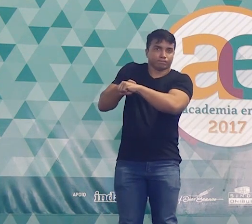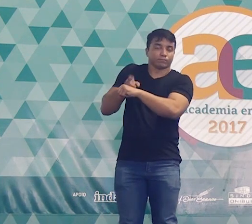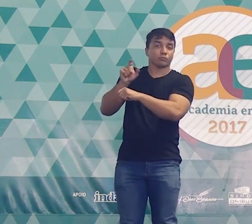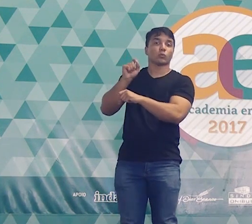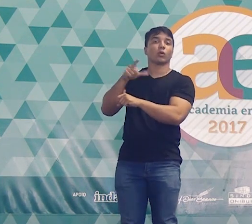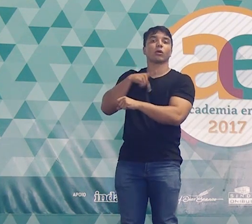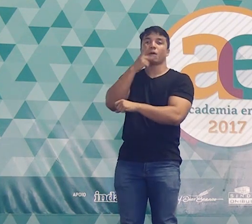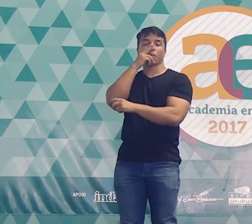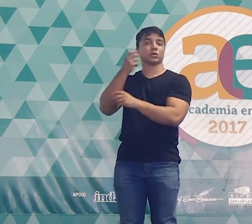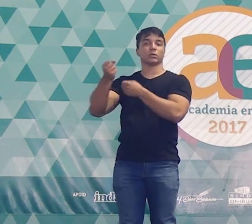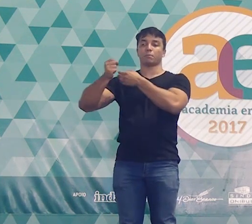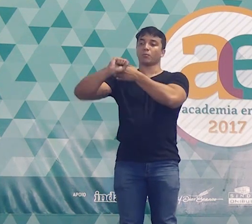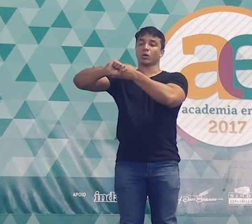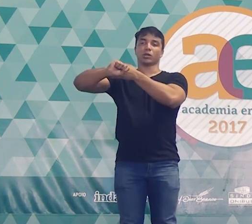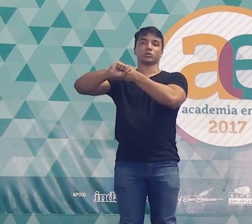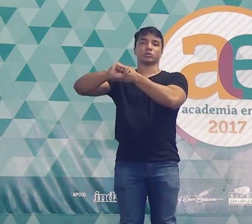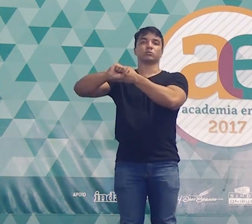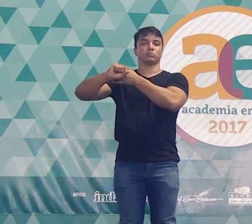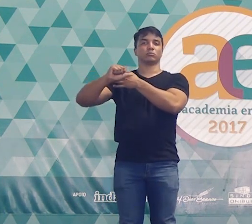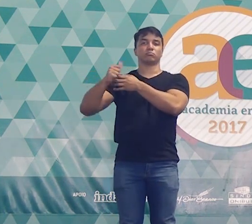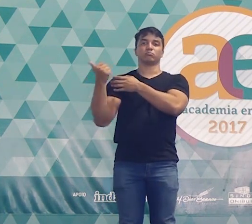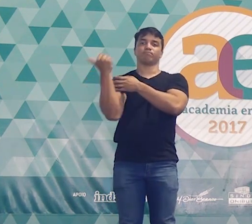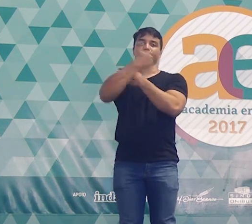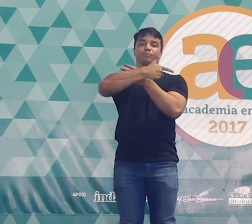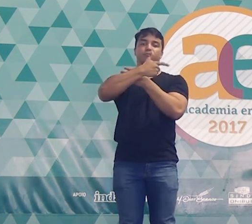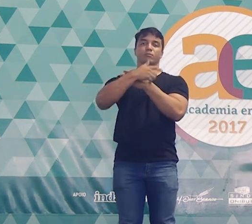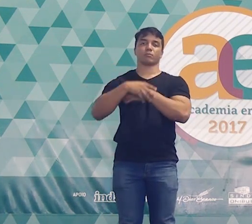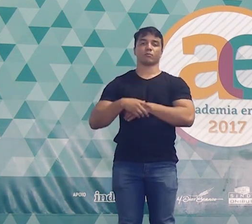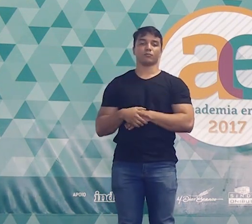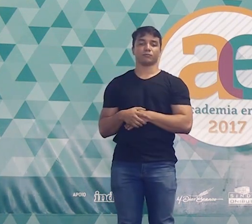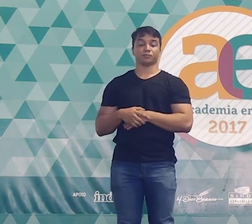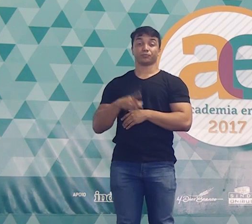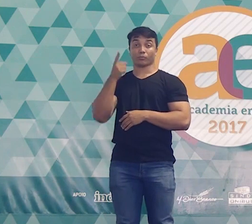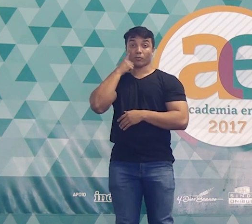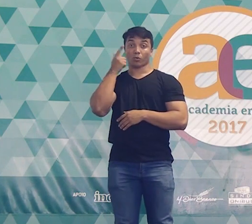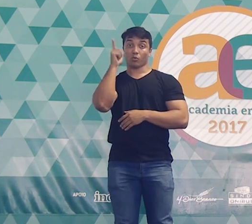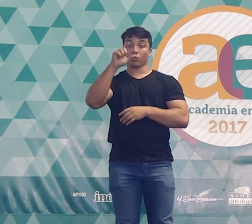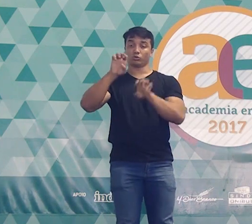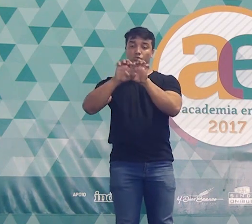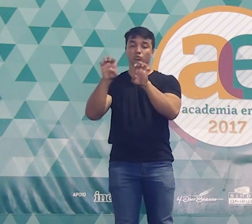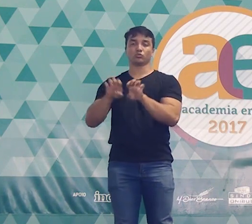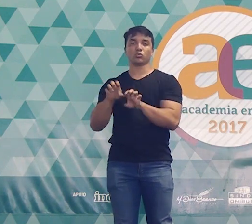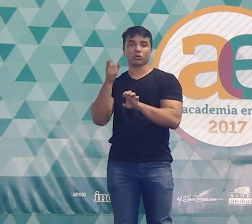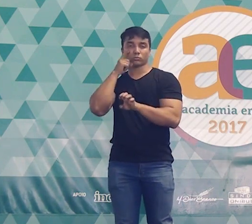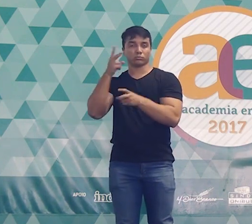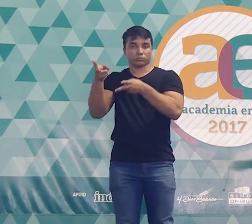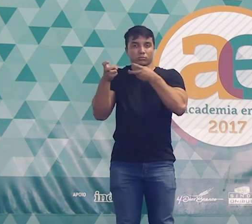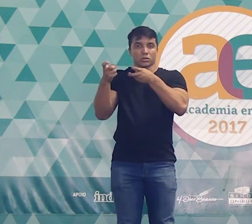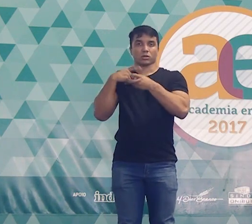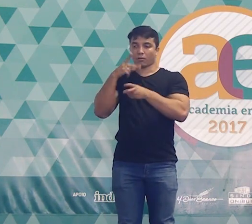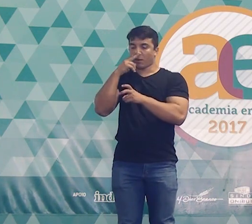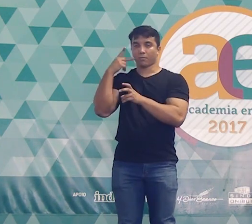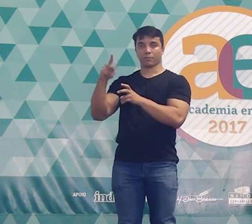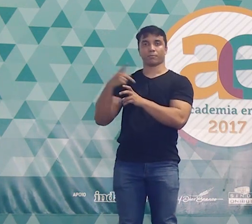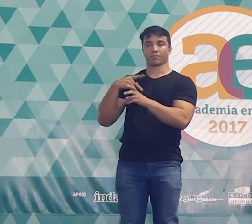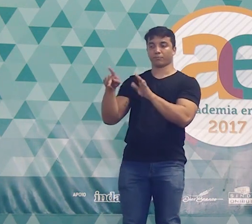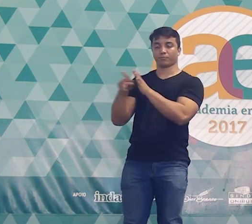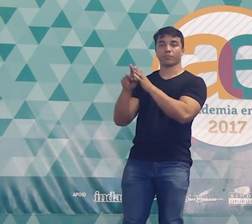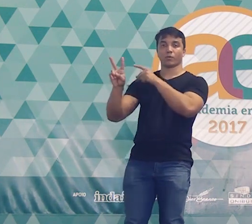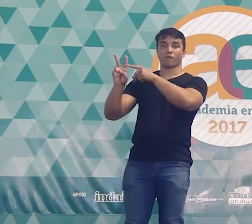vai exercer uma proteção a mais à célula vegetal, tá? Outra estrutura que a gente vai ter, por exemplo, na célula